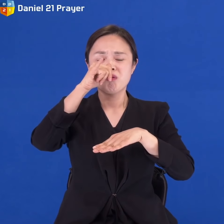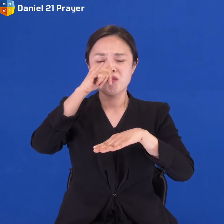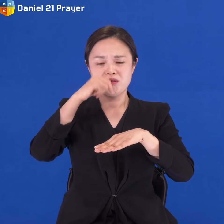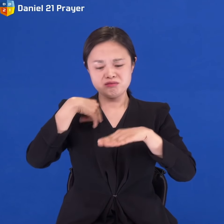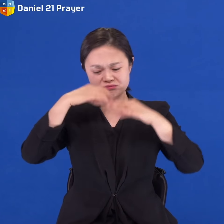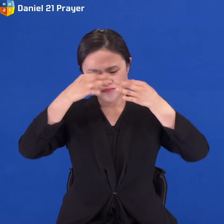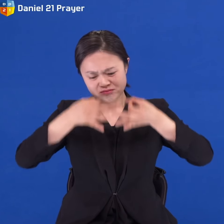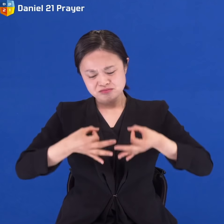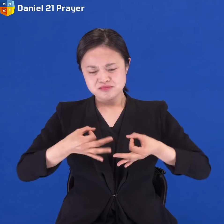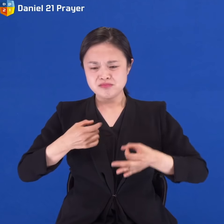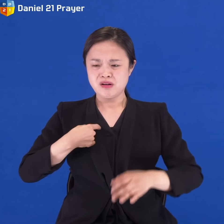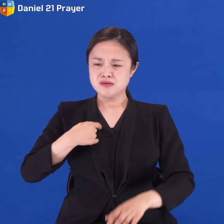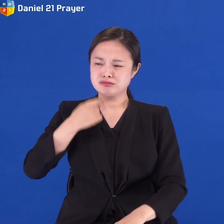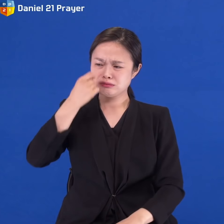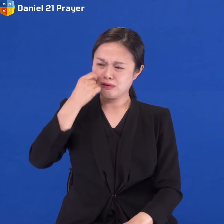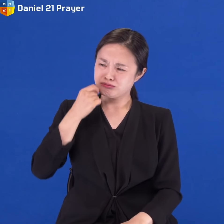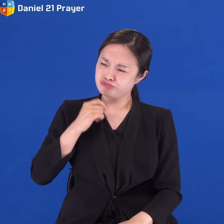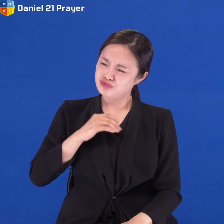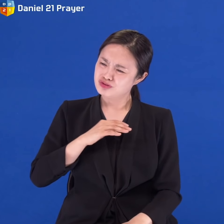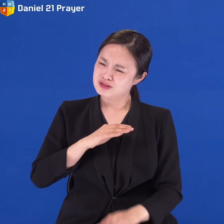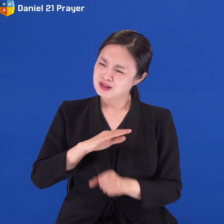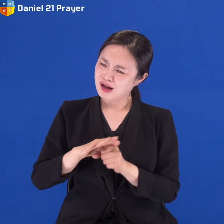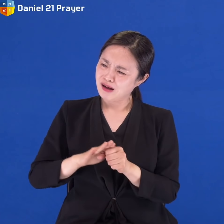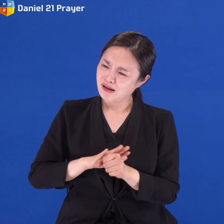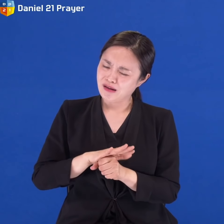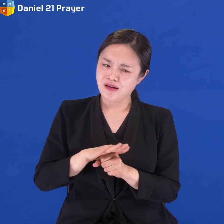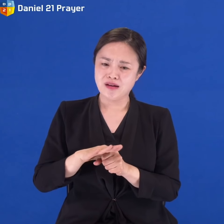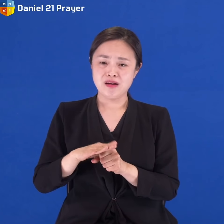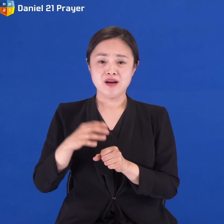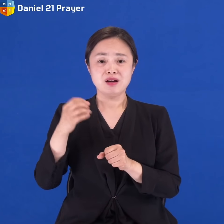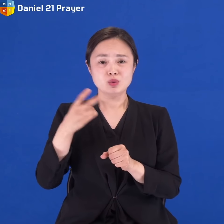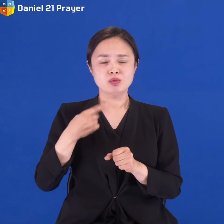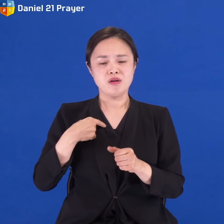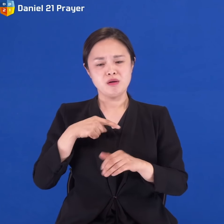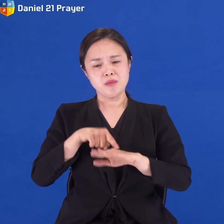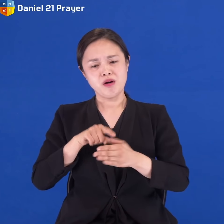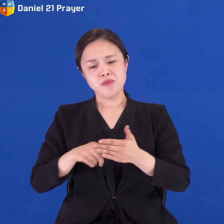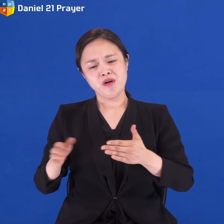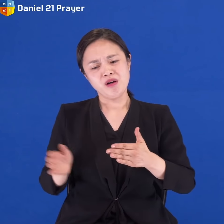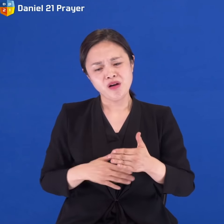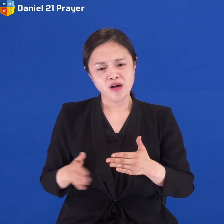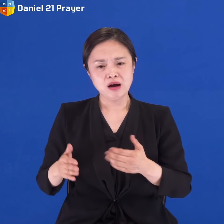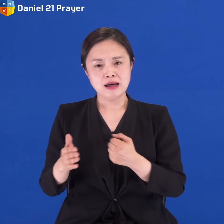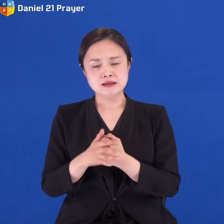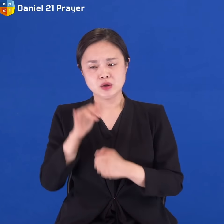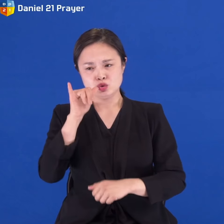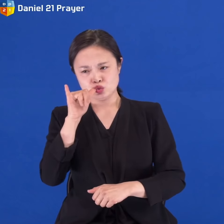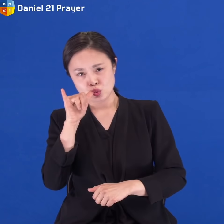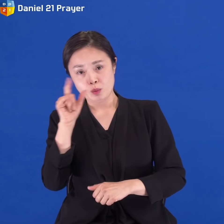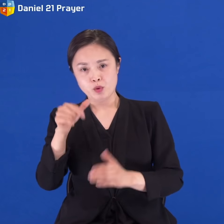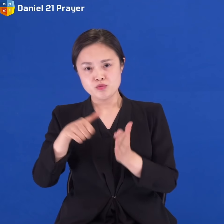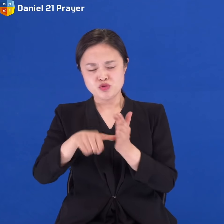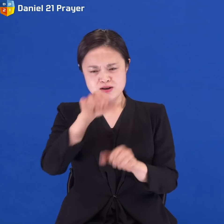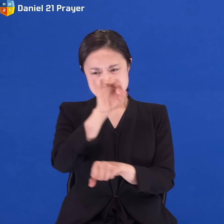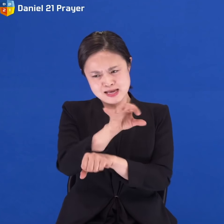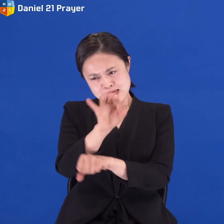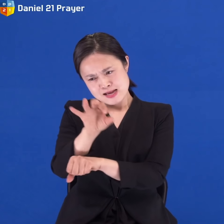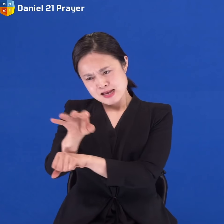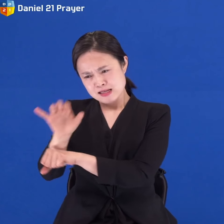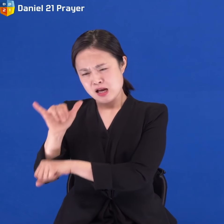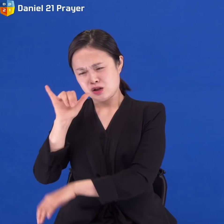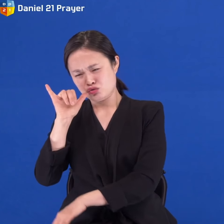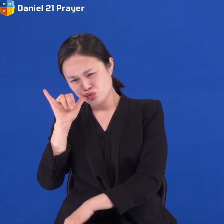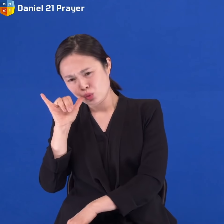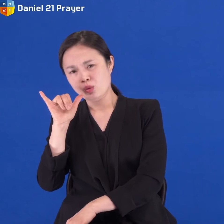제가 쇼핑 중독자니까 해결해야 되는 과제가 너무 많더라고요. 그래서 누가 돈을 꾸주면요, 꾸주는 게